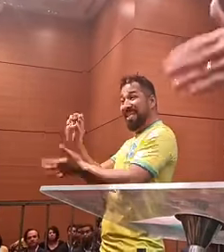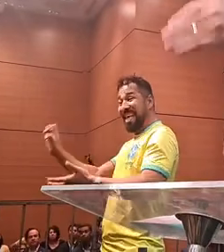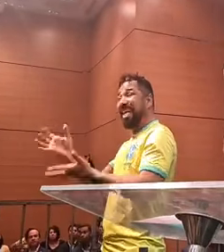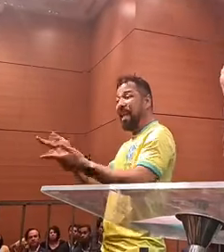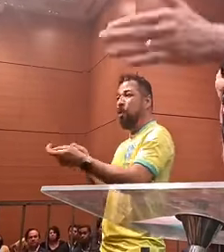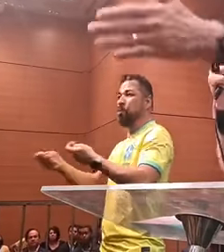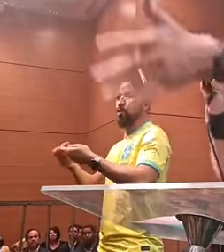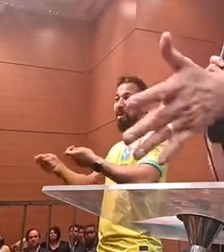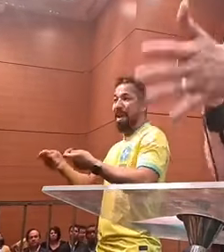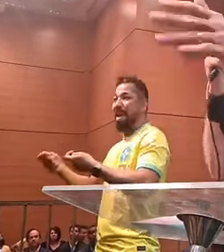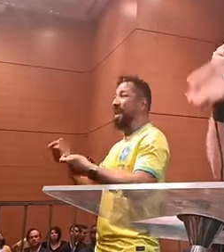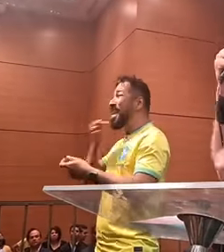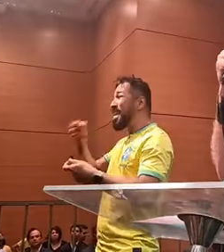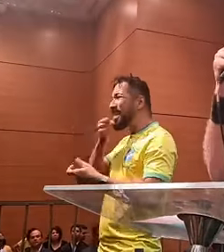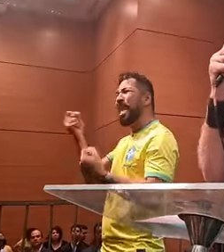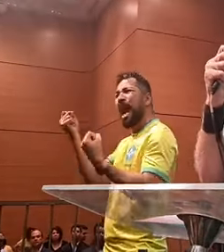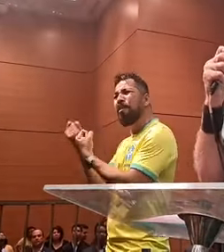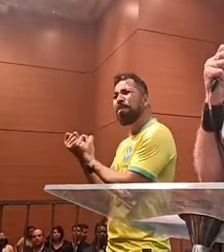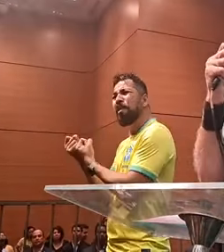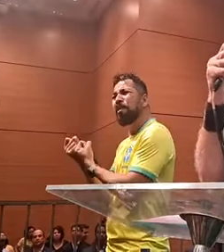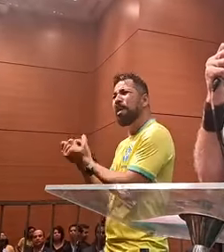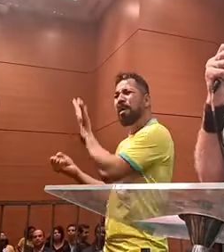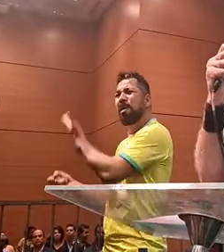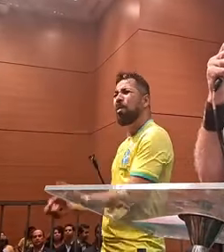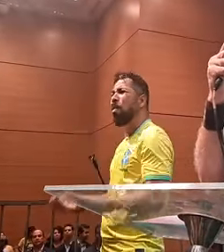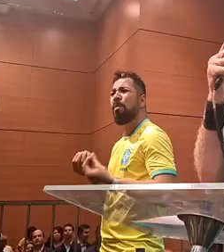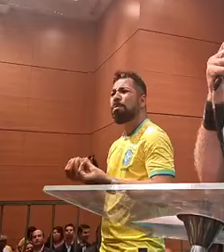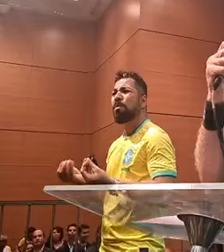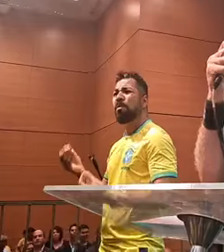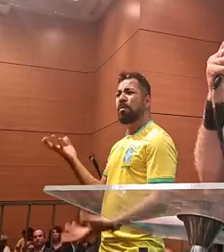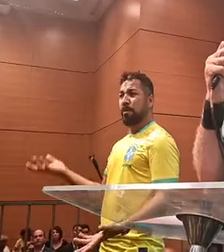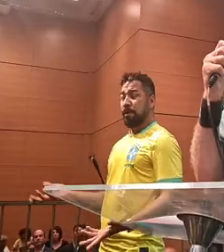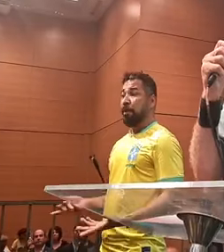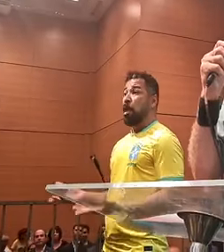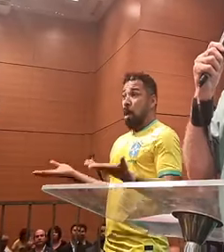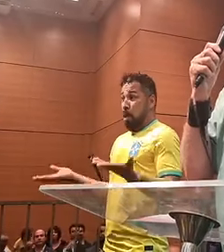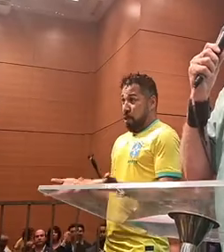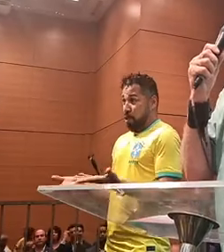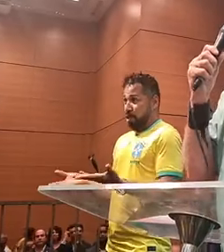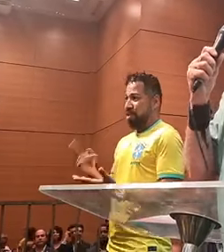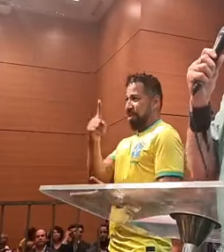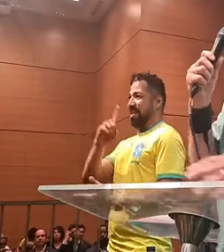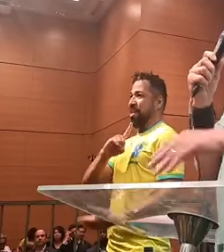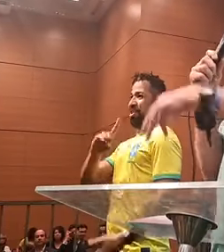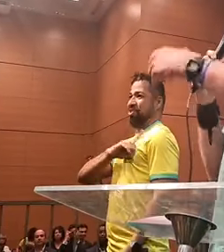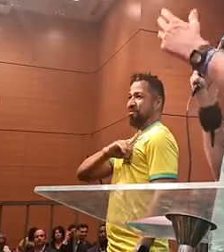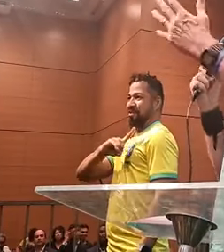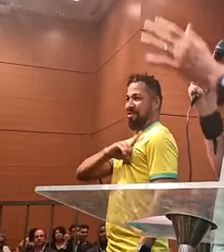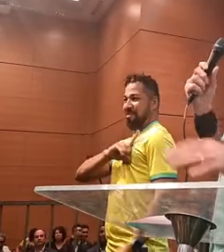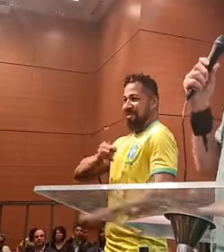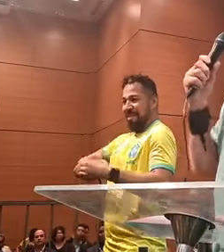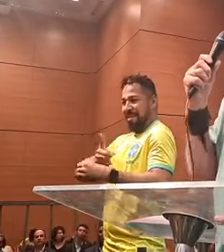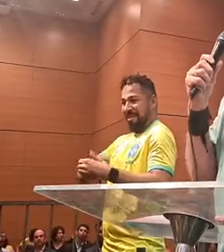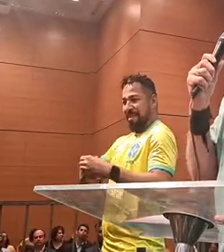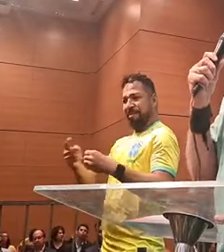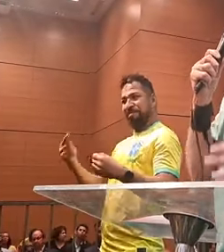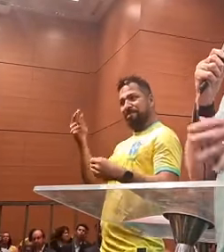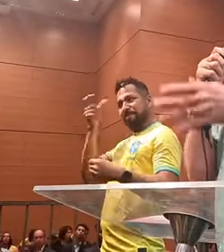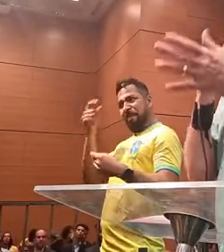e tem o apoio dessa mídia. Hoje, em Indianápolis, por